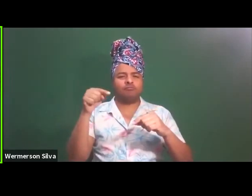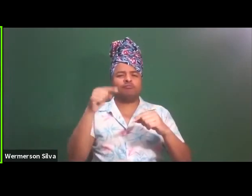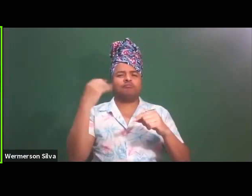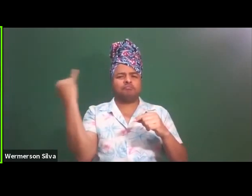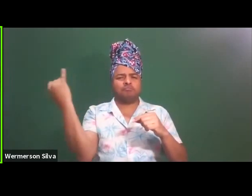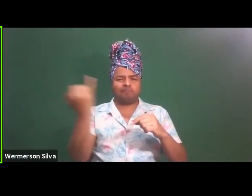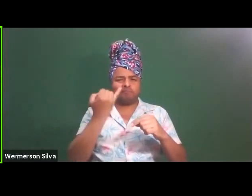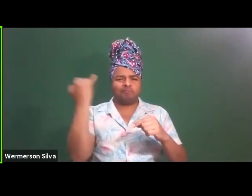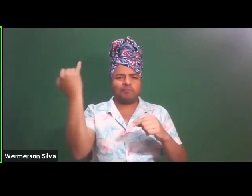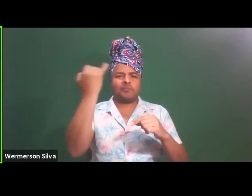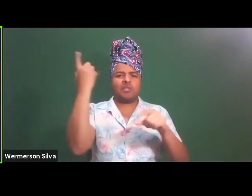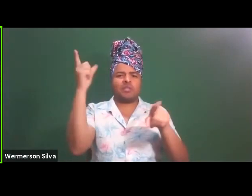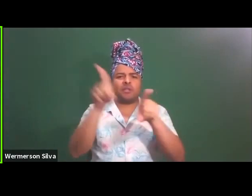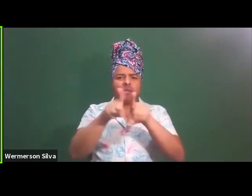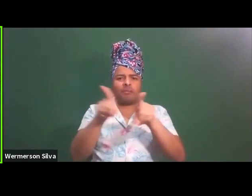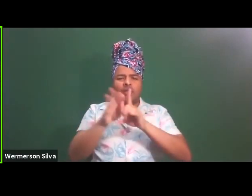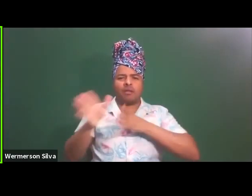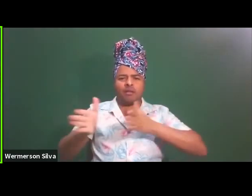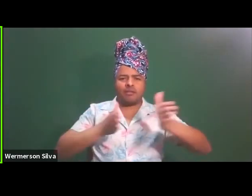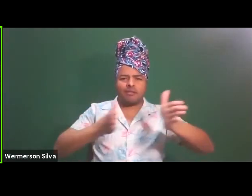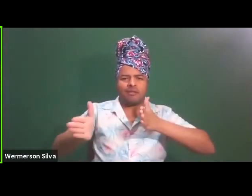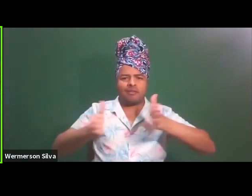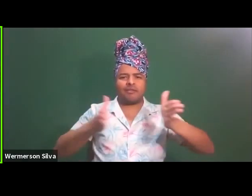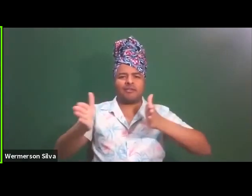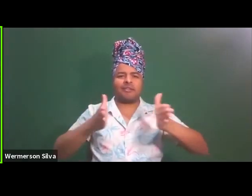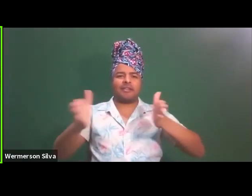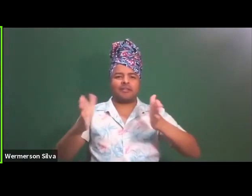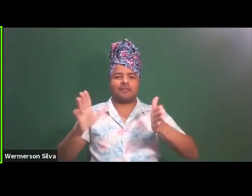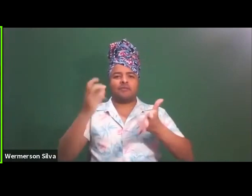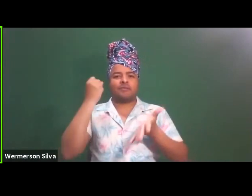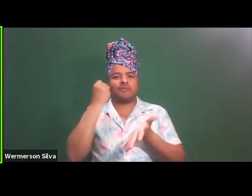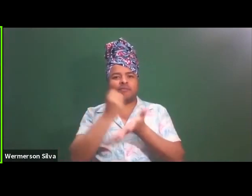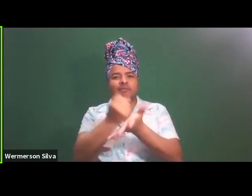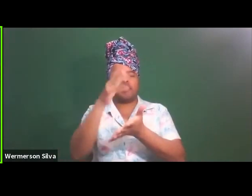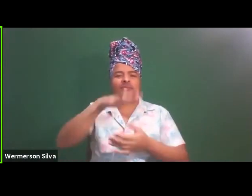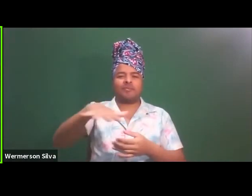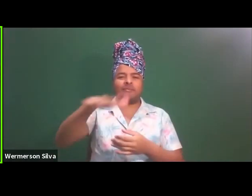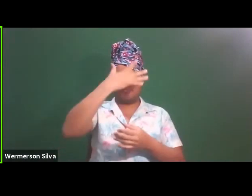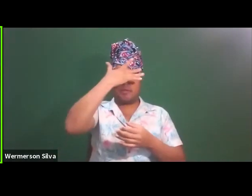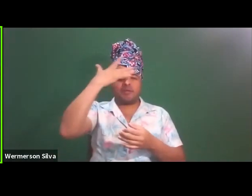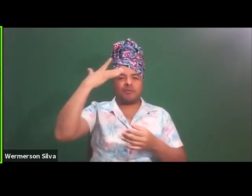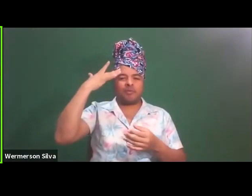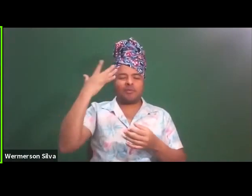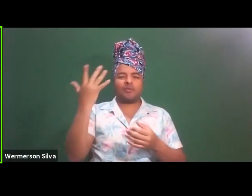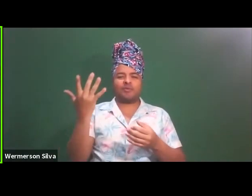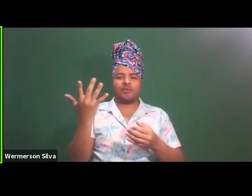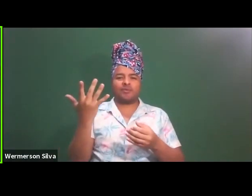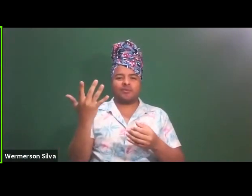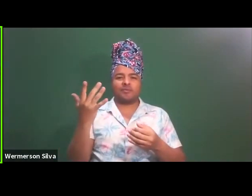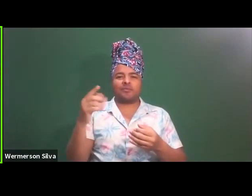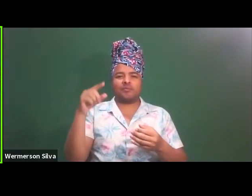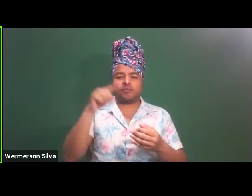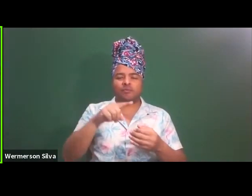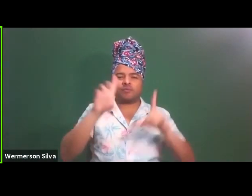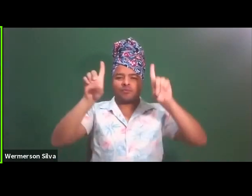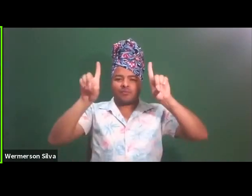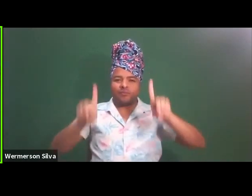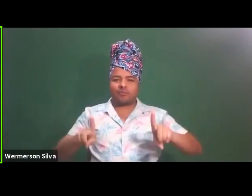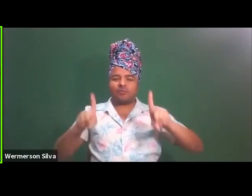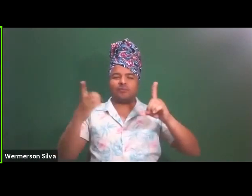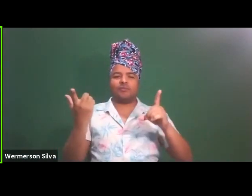a acessibilidade, que é levar para as pessoas com